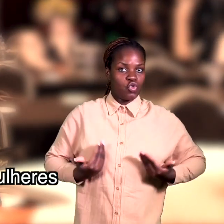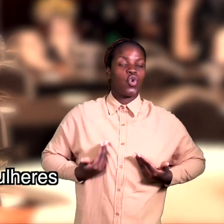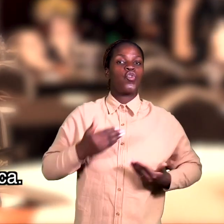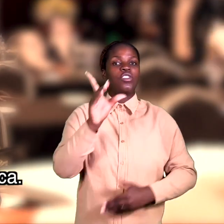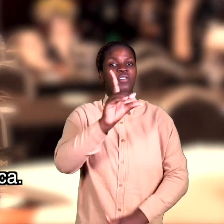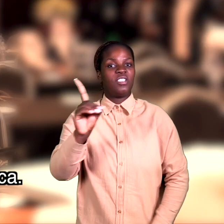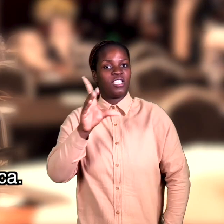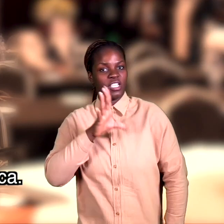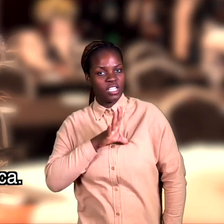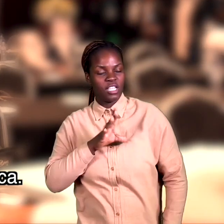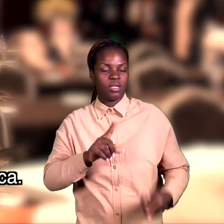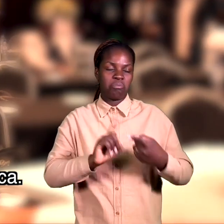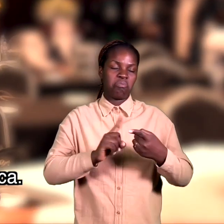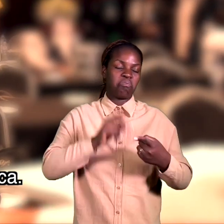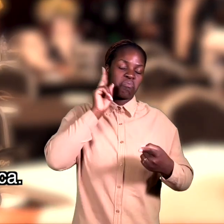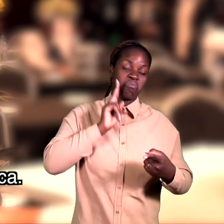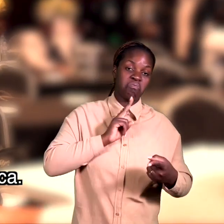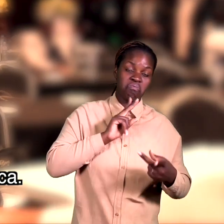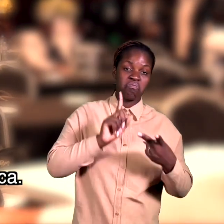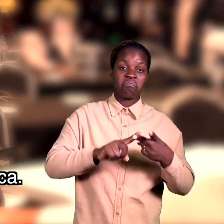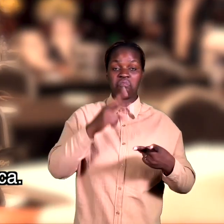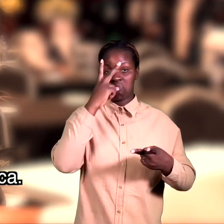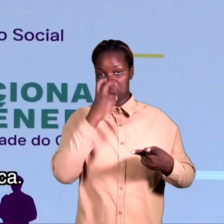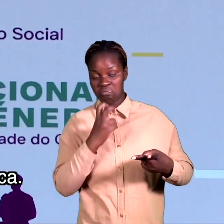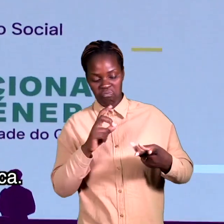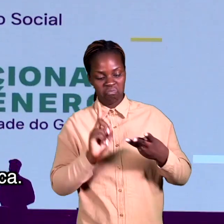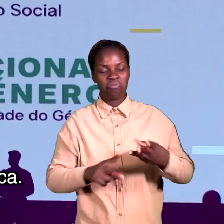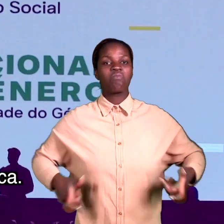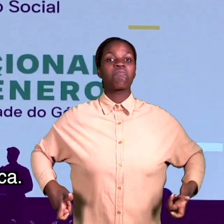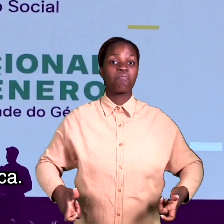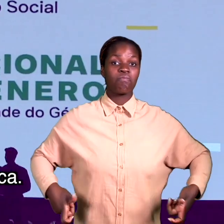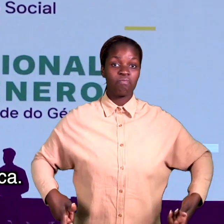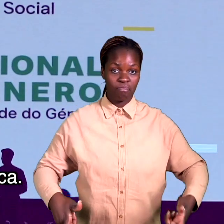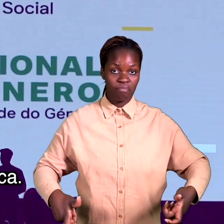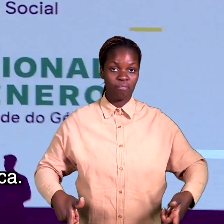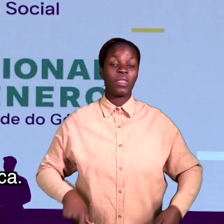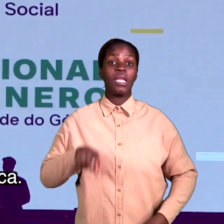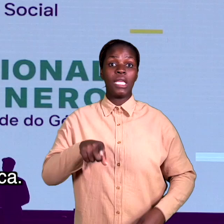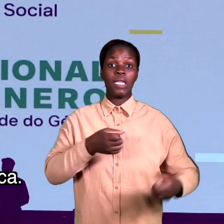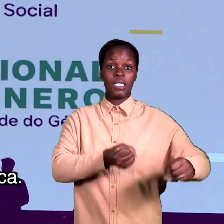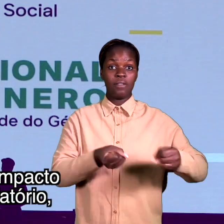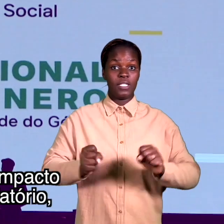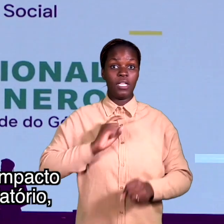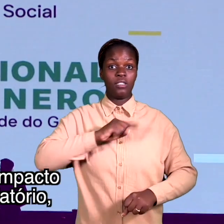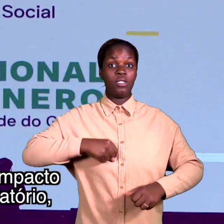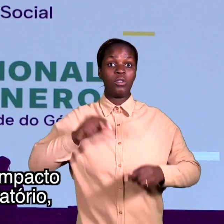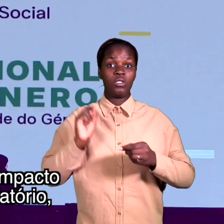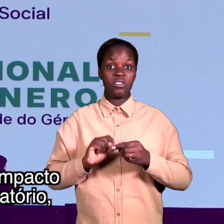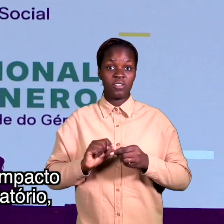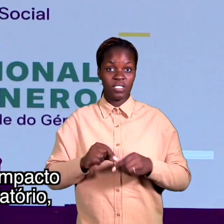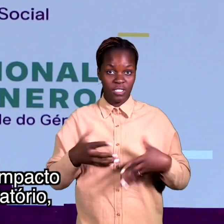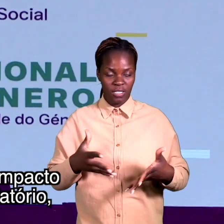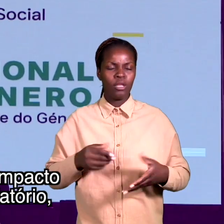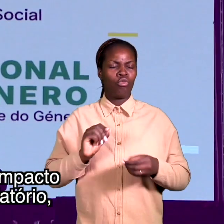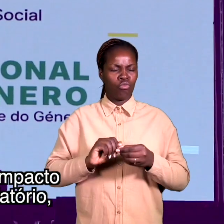deficiência, deficiência auditiva, visual e deficiência física. E essa